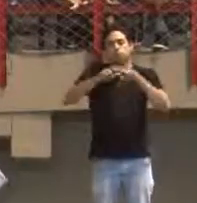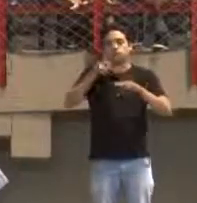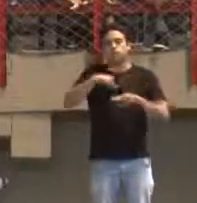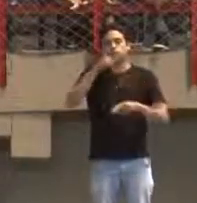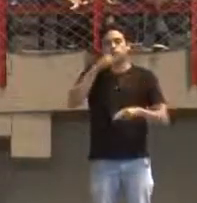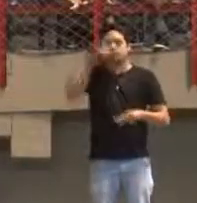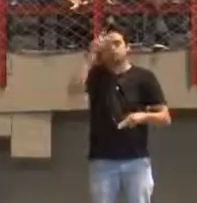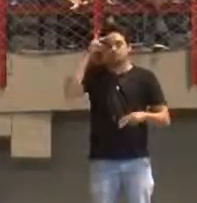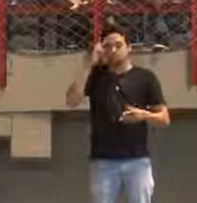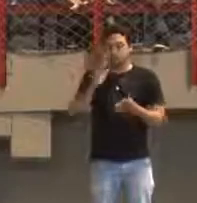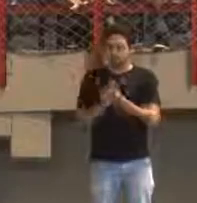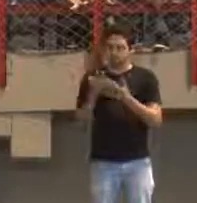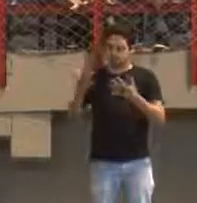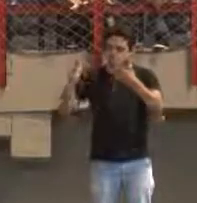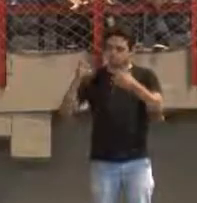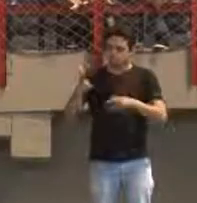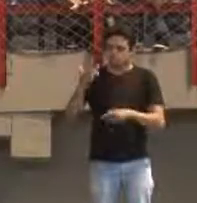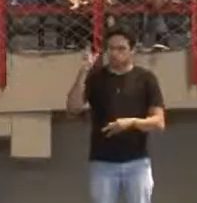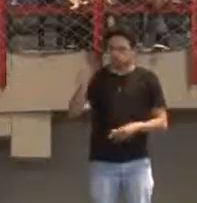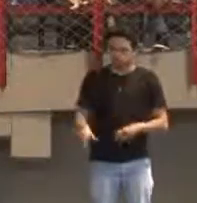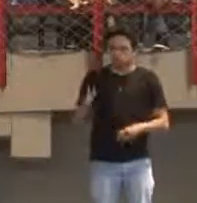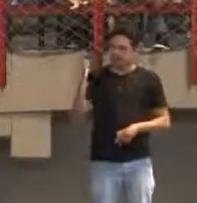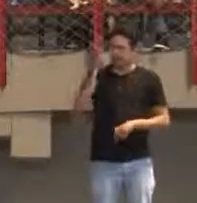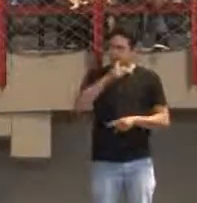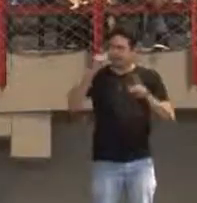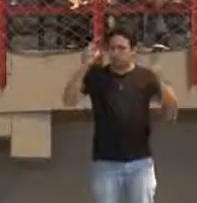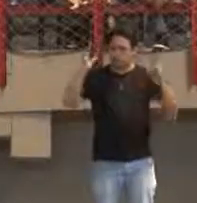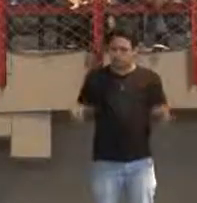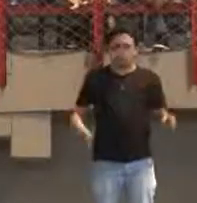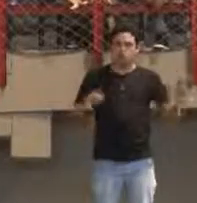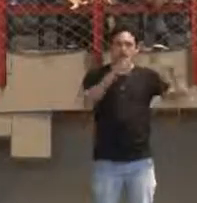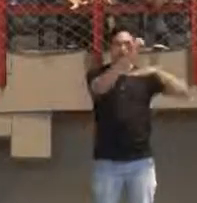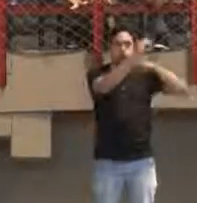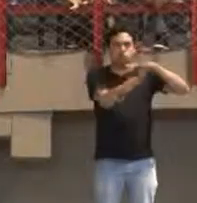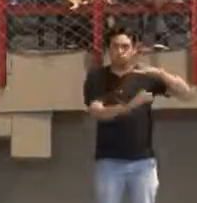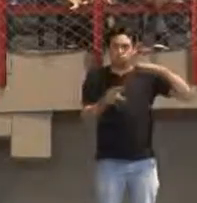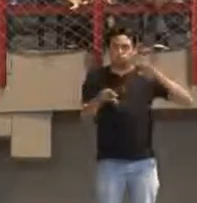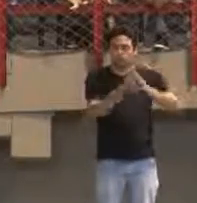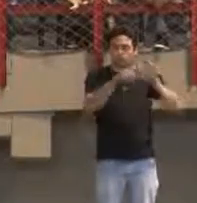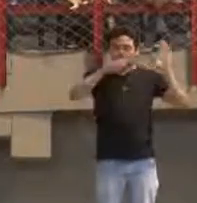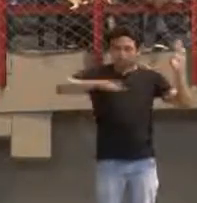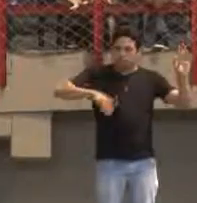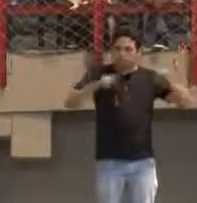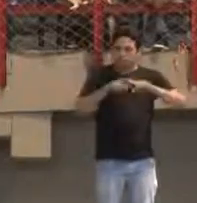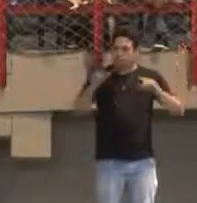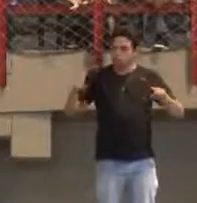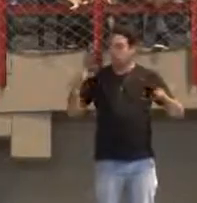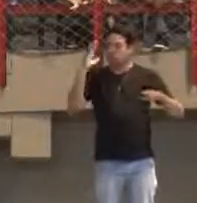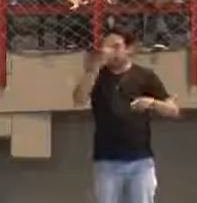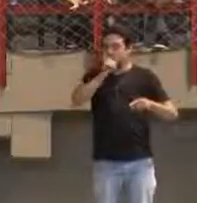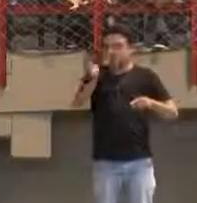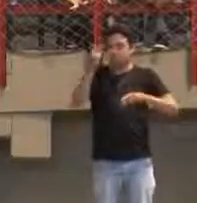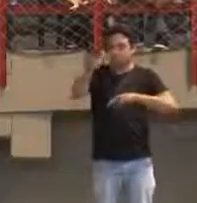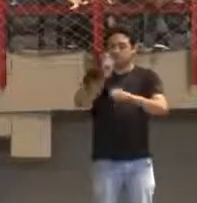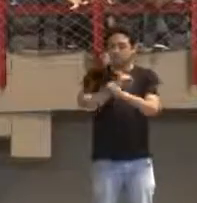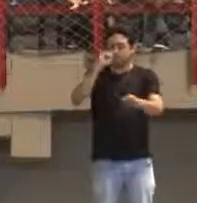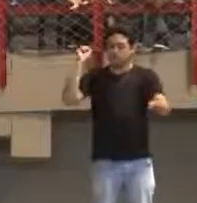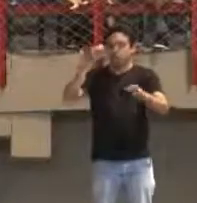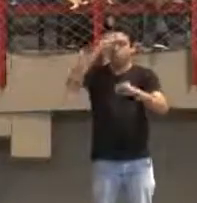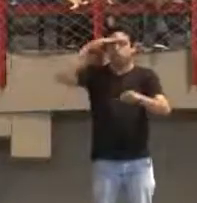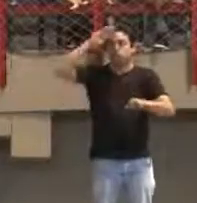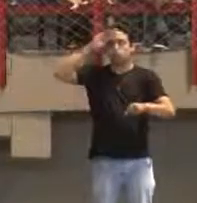elogios para menina e vai dizendo você é linda como pôr de sol de Copacabana Você só não é mais linda do que a Revolução